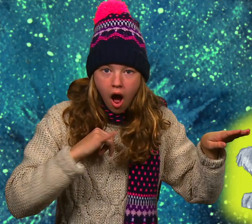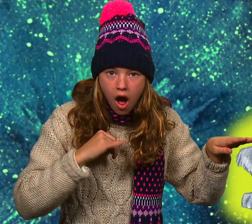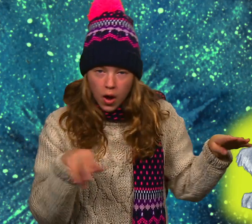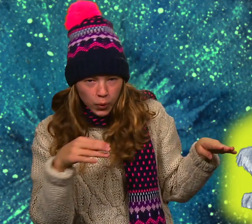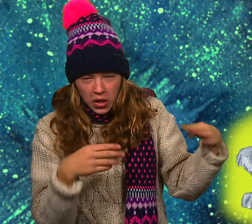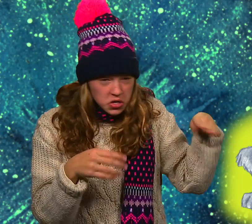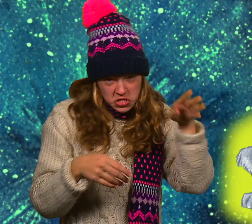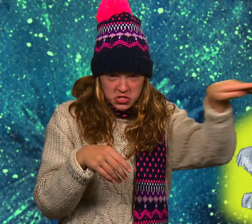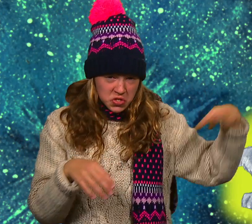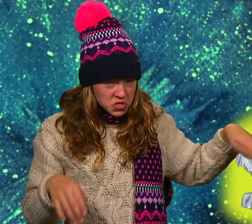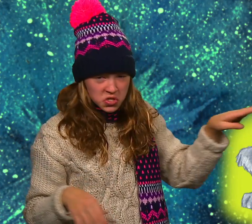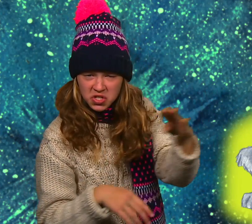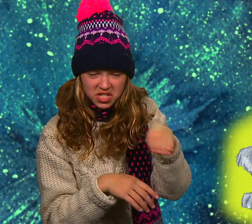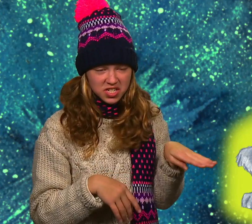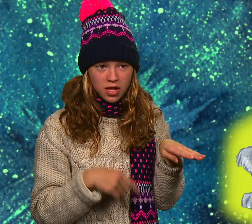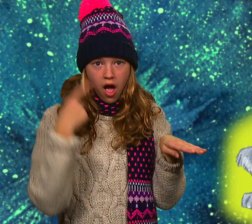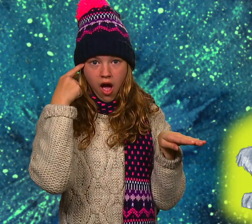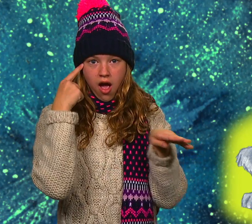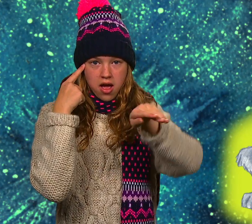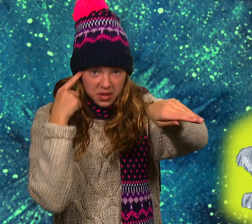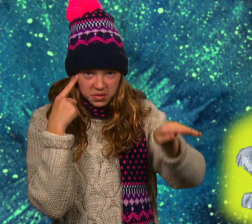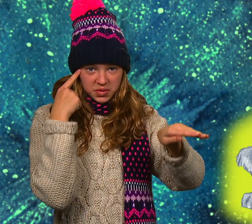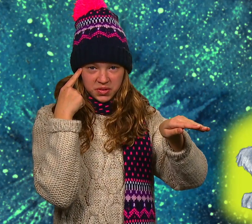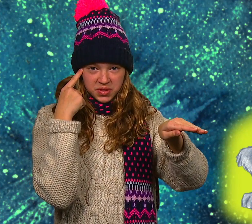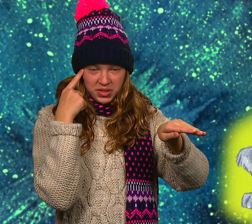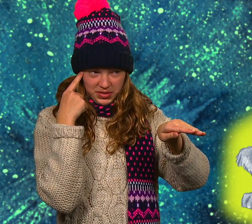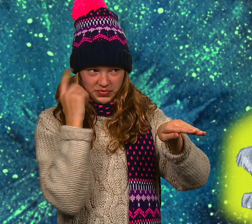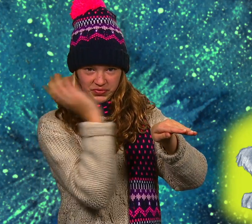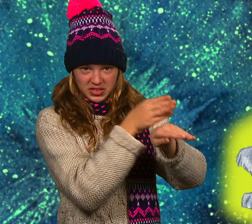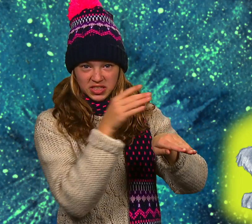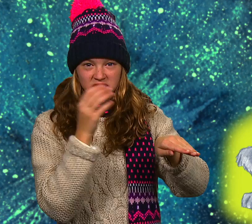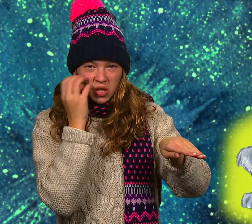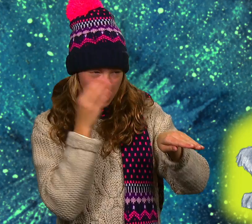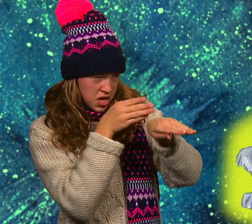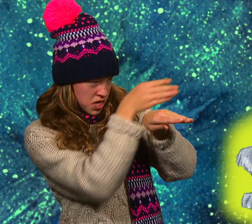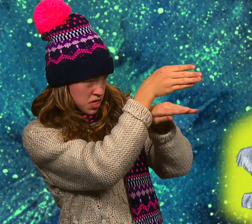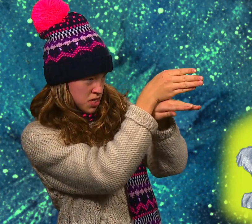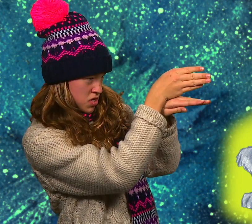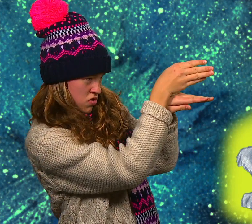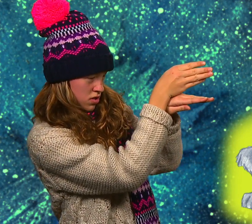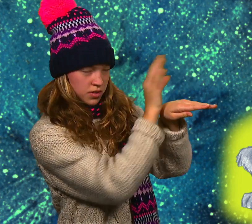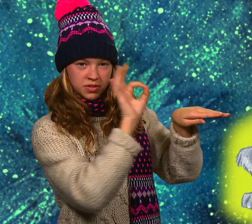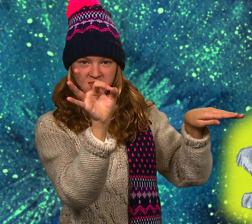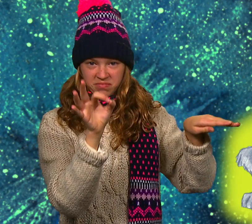Ganz schön interessant. Er macht weiter und das Auto fährt im Zickzack durch das ganze